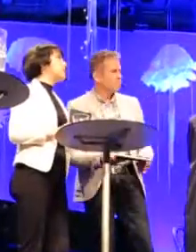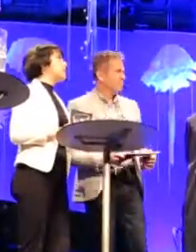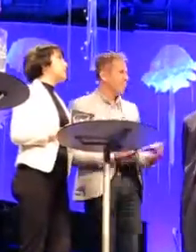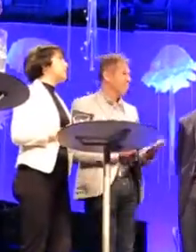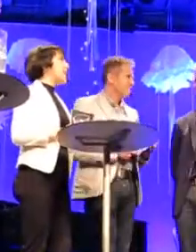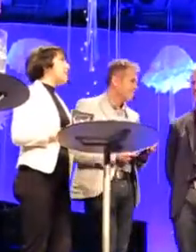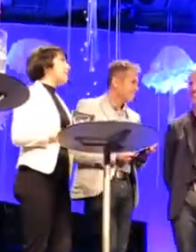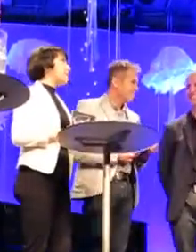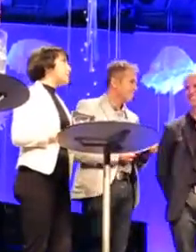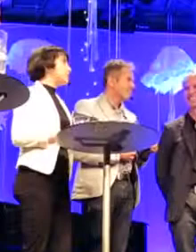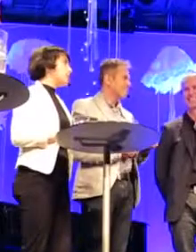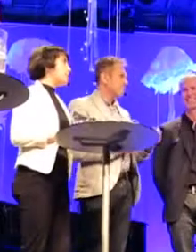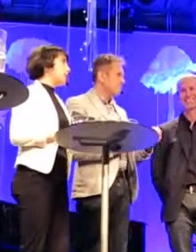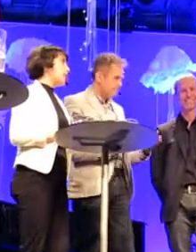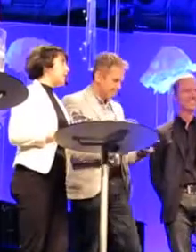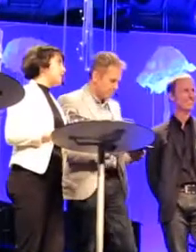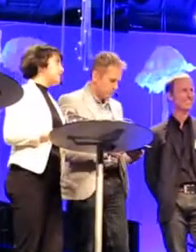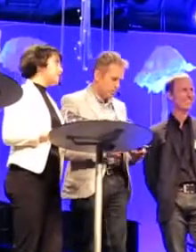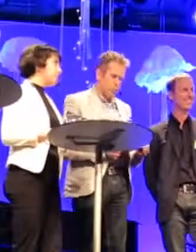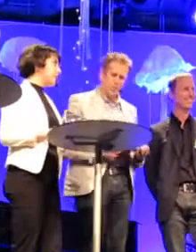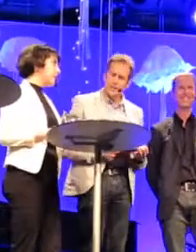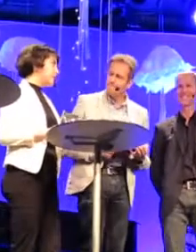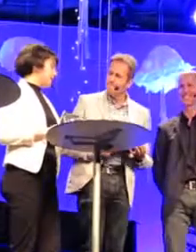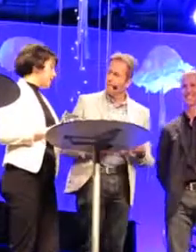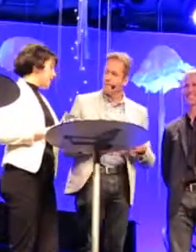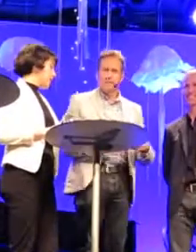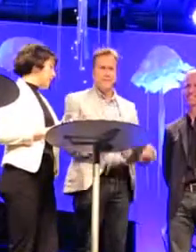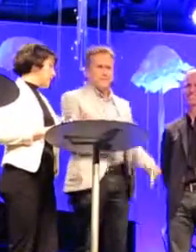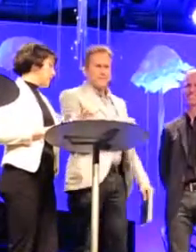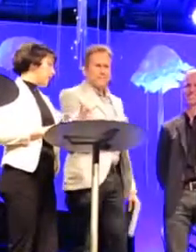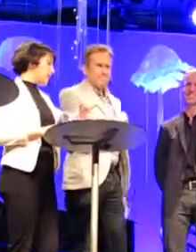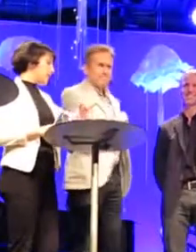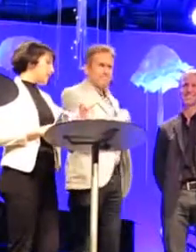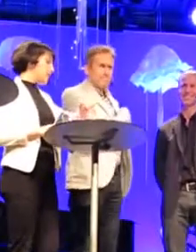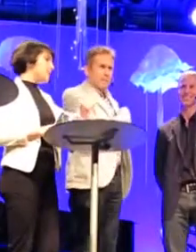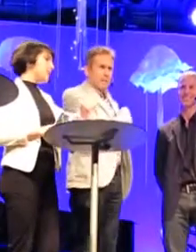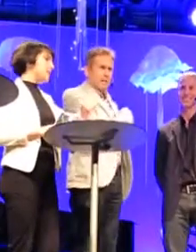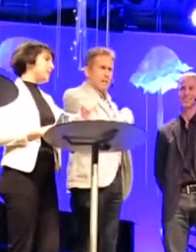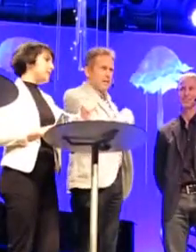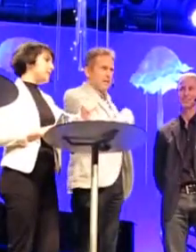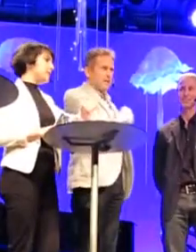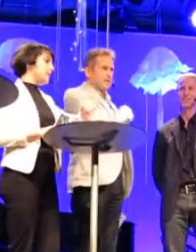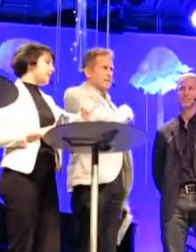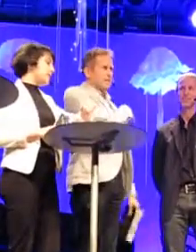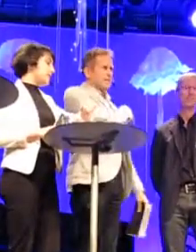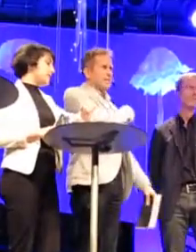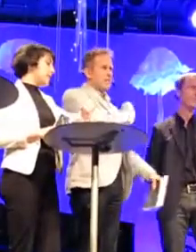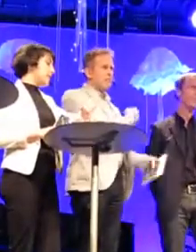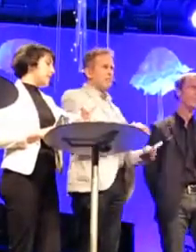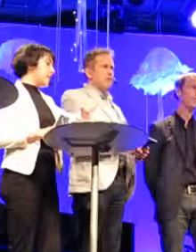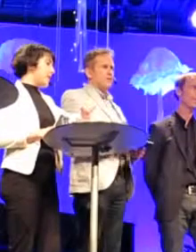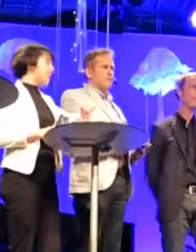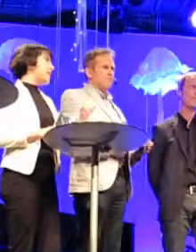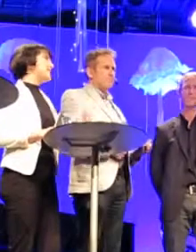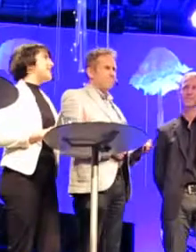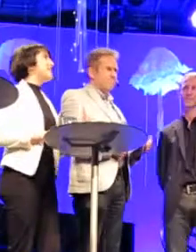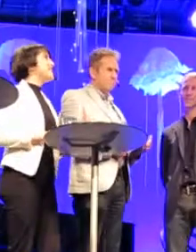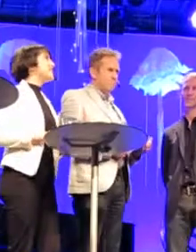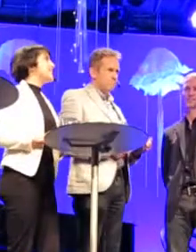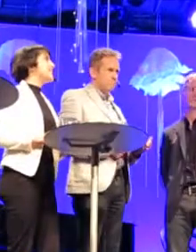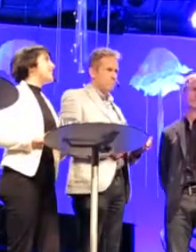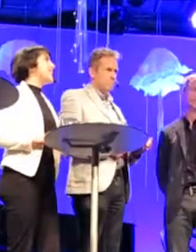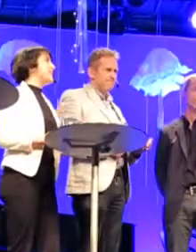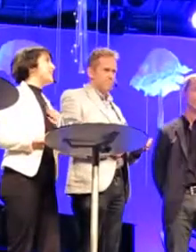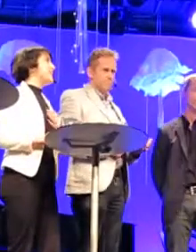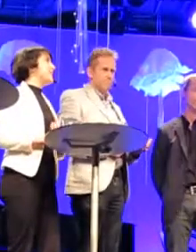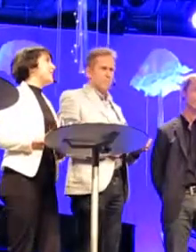var, så ni måste prata jävligt fort som jag vill göra. Och jag. Okej, hur mäter vi tiden då? Det känner i kroppen. Jag